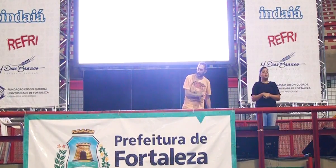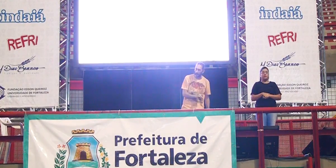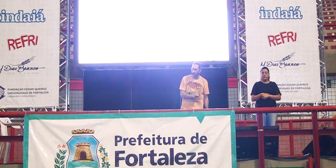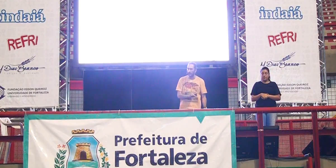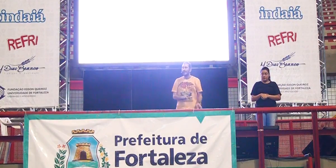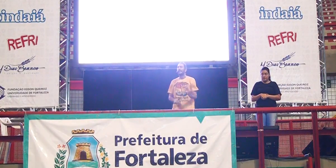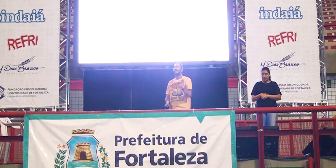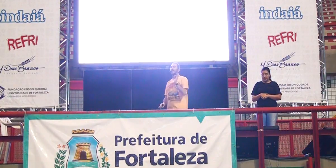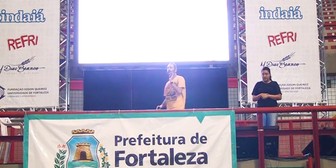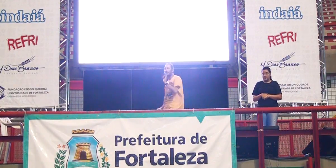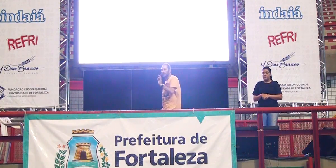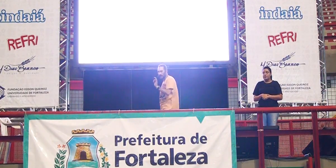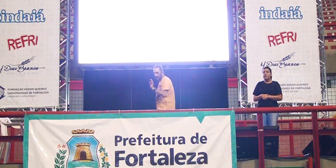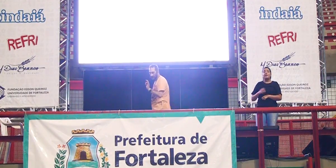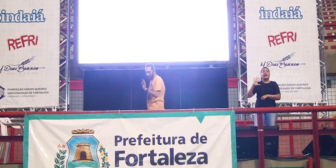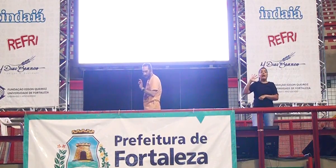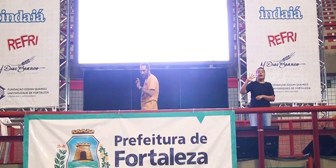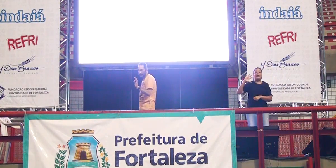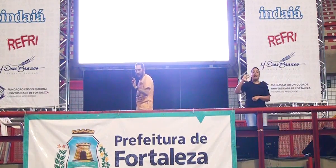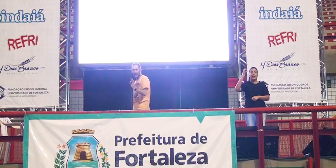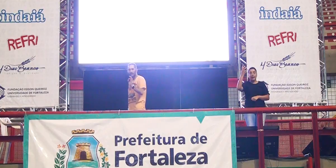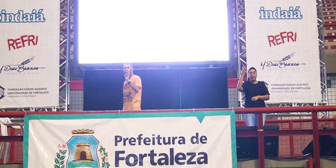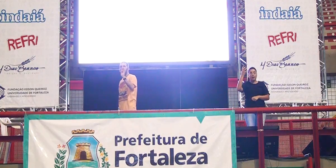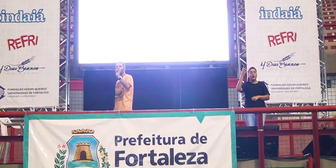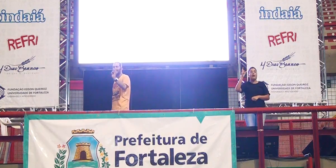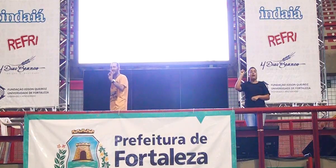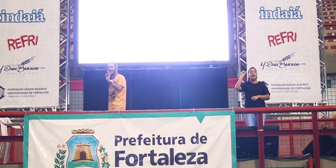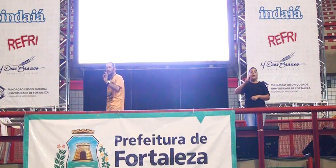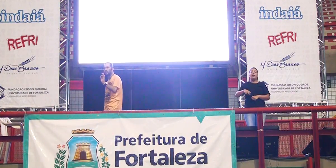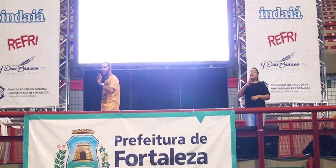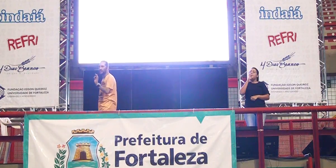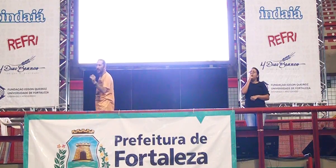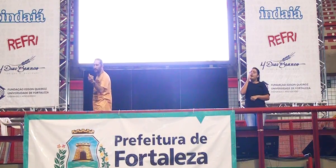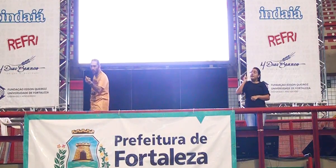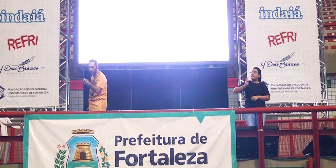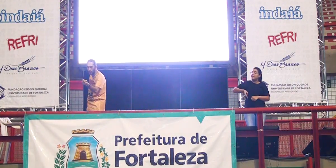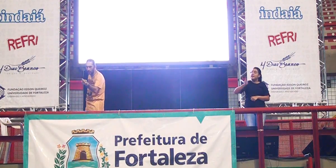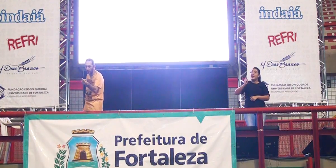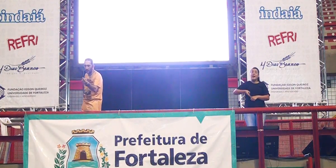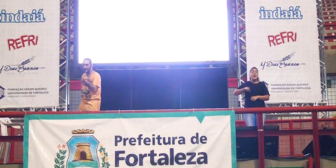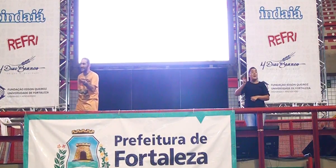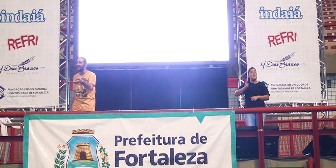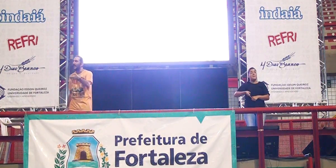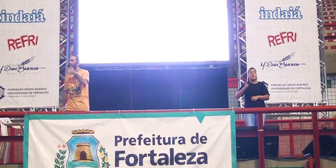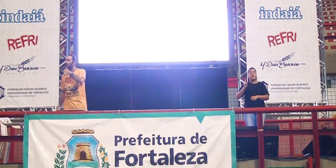de momento. Clima é a sucessão do tempo